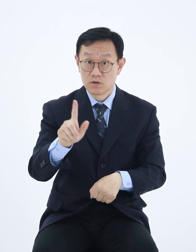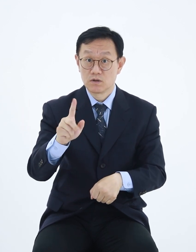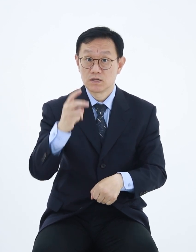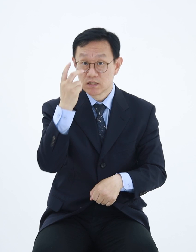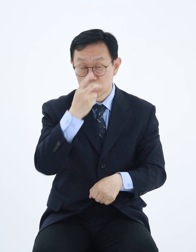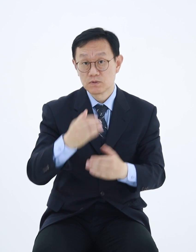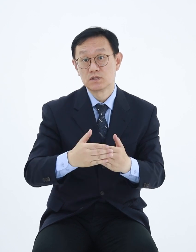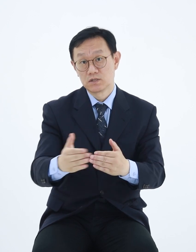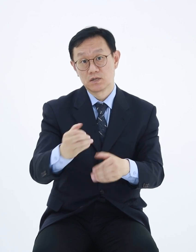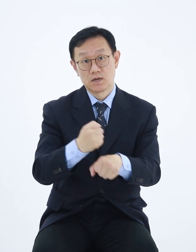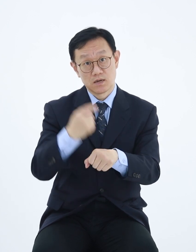진행됩니다.